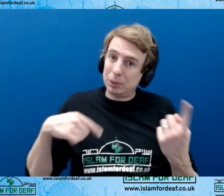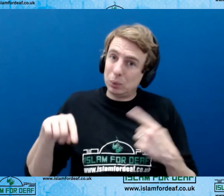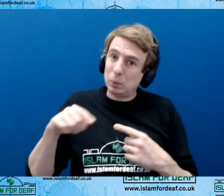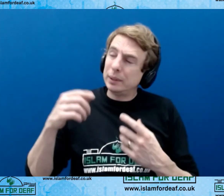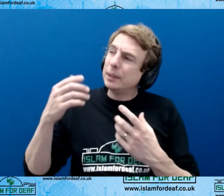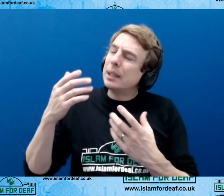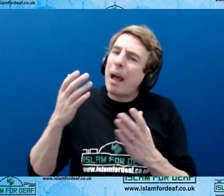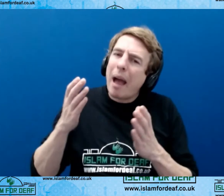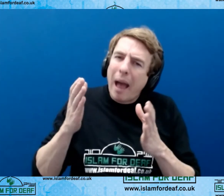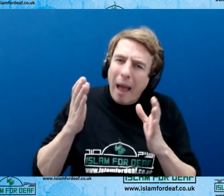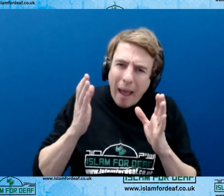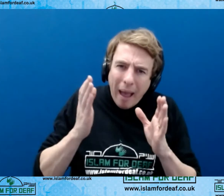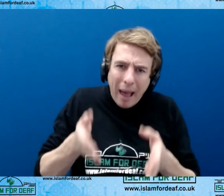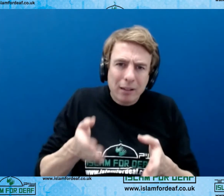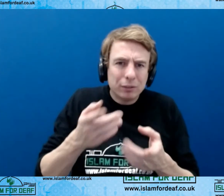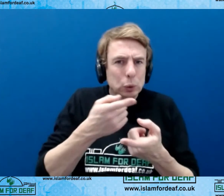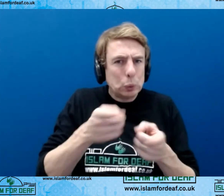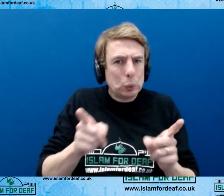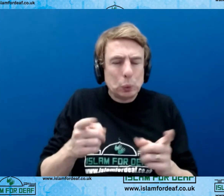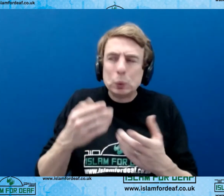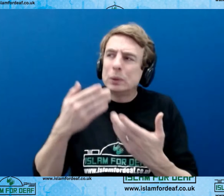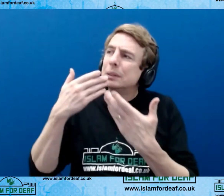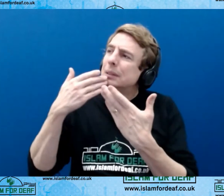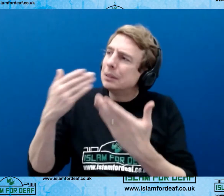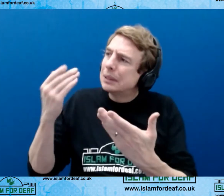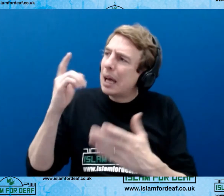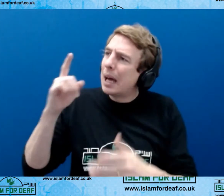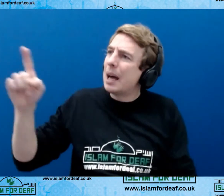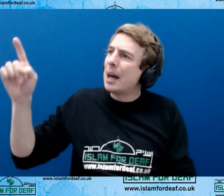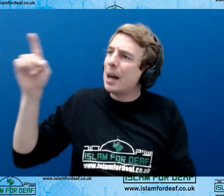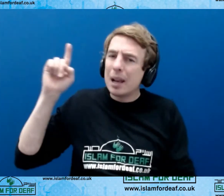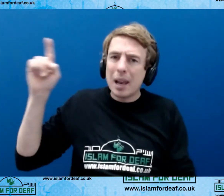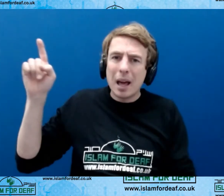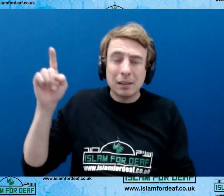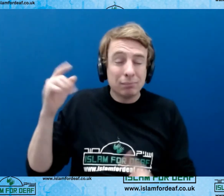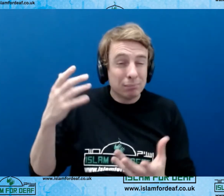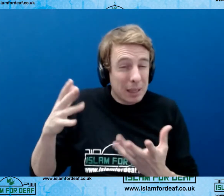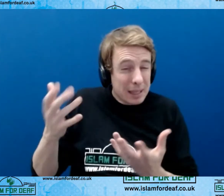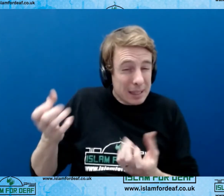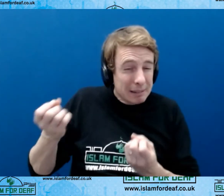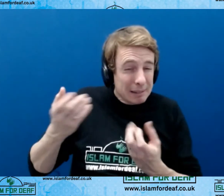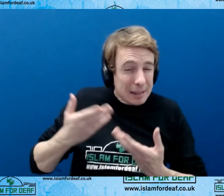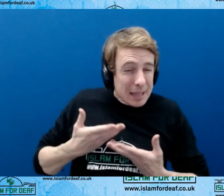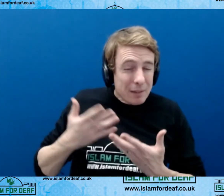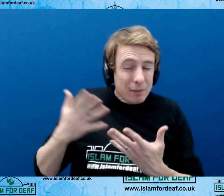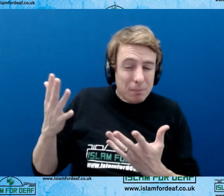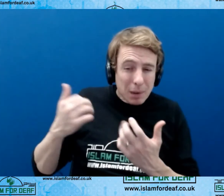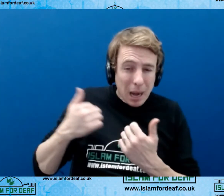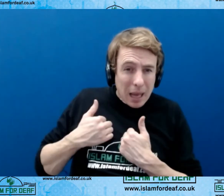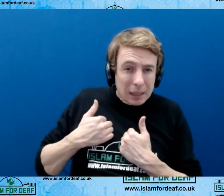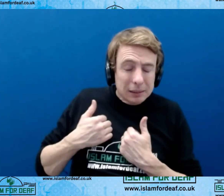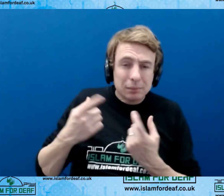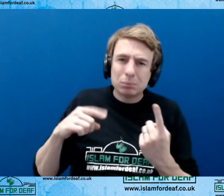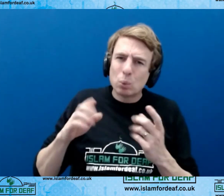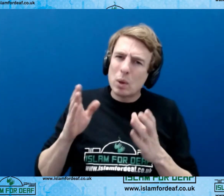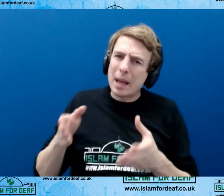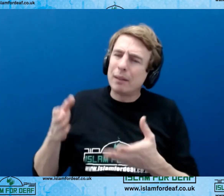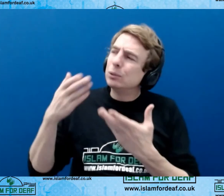us. السورة التي بعدها قال الله سبحانه وتعالى بسم الله الرحمن الرحيم وتسمى سورة